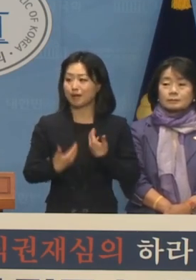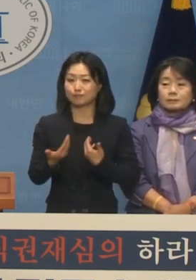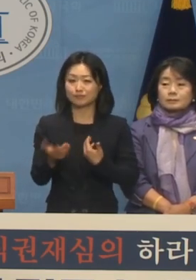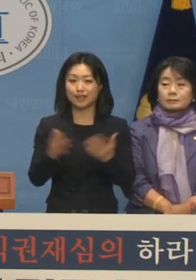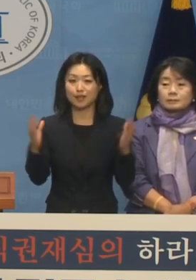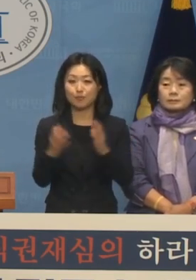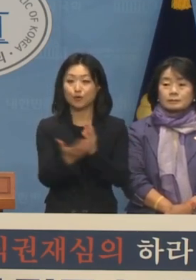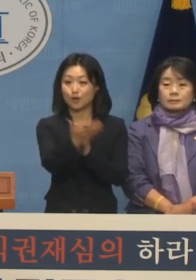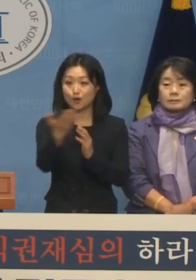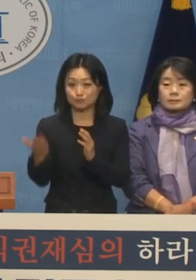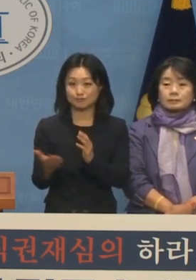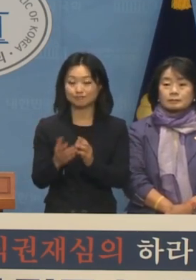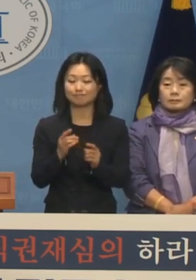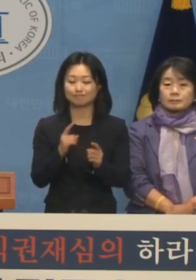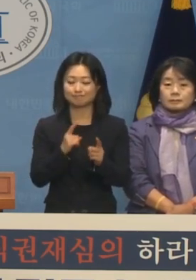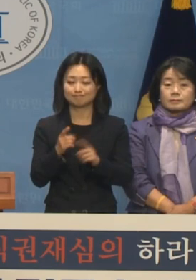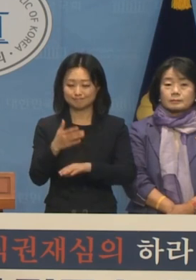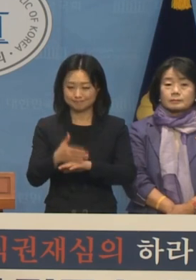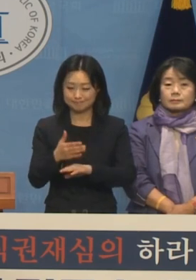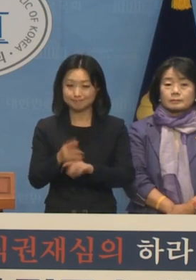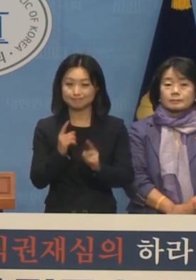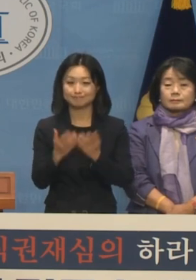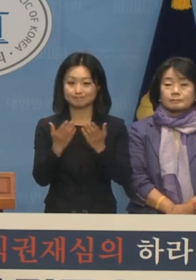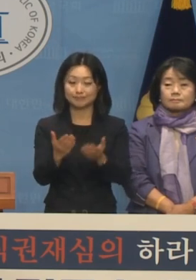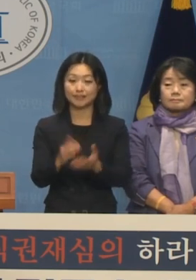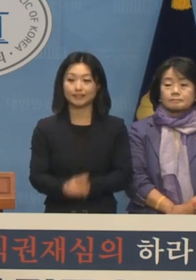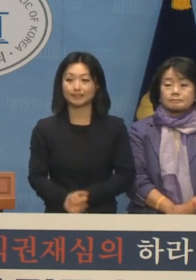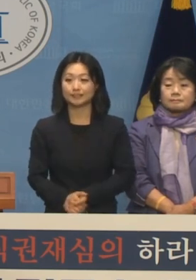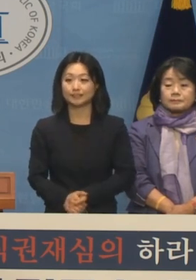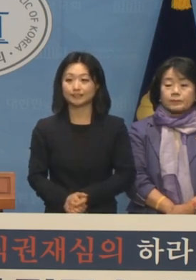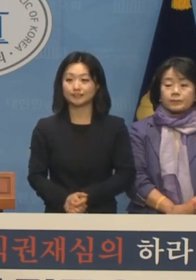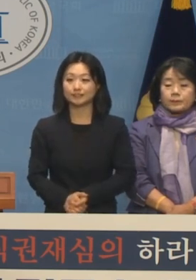모여주신 기자 여러분께 다시 한번 감사 말씀드립니다.